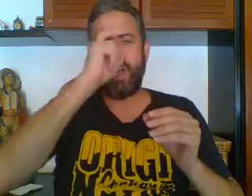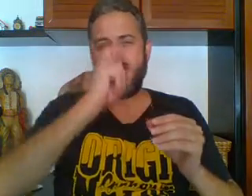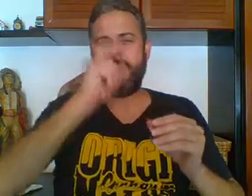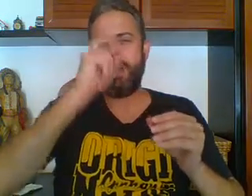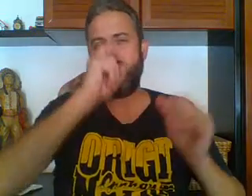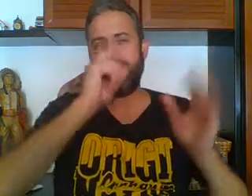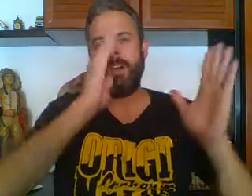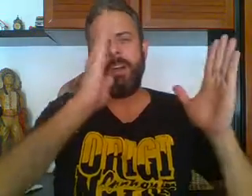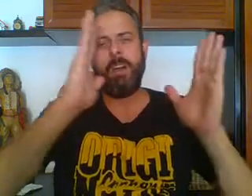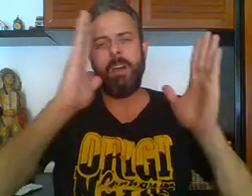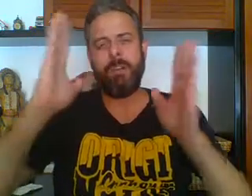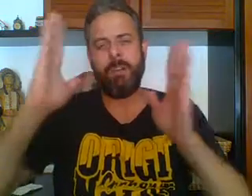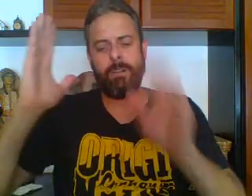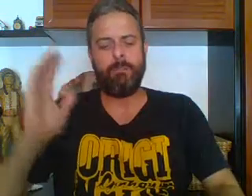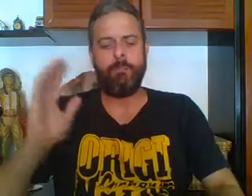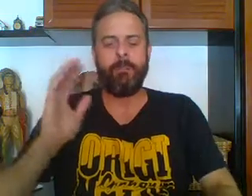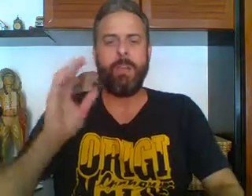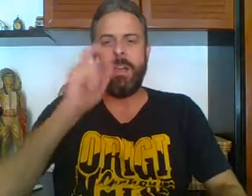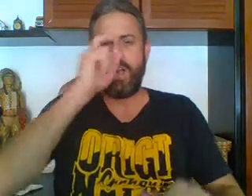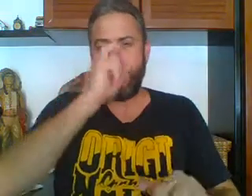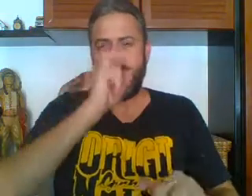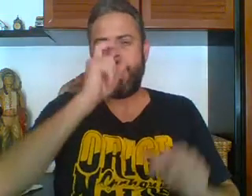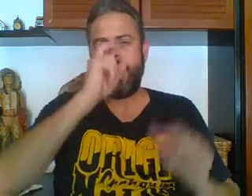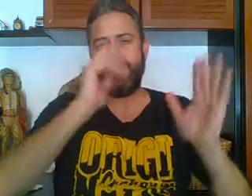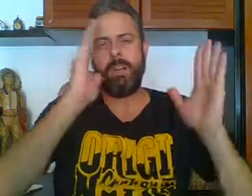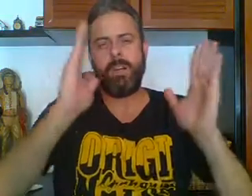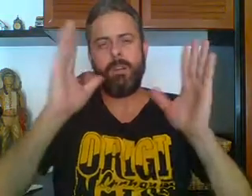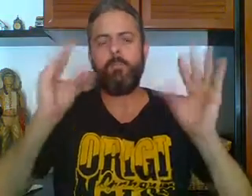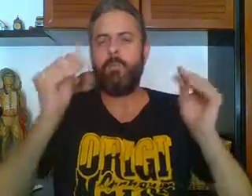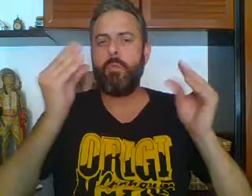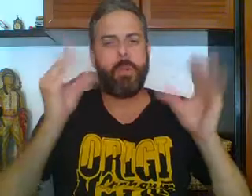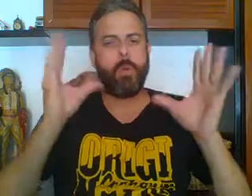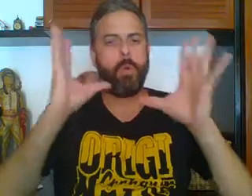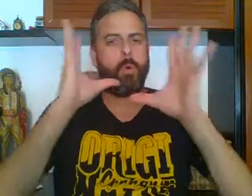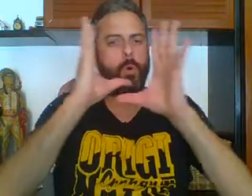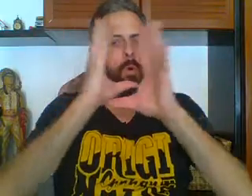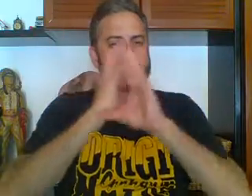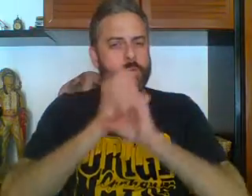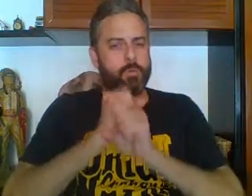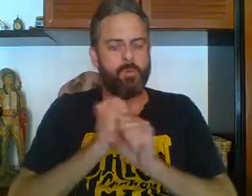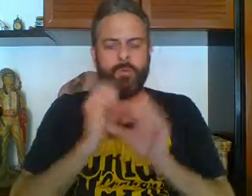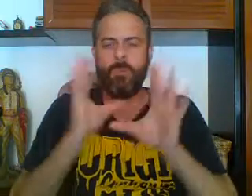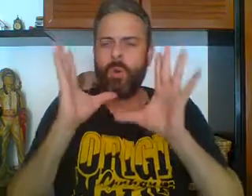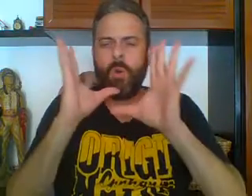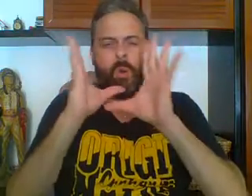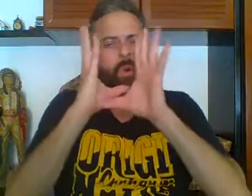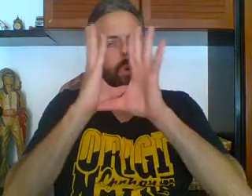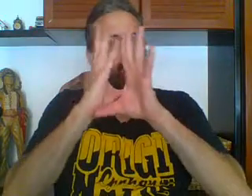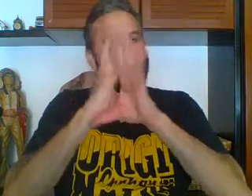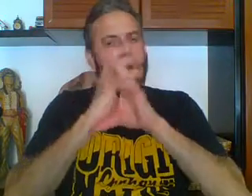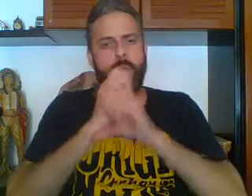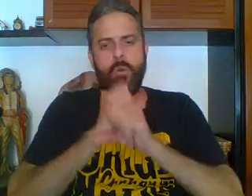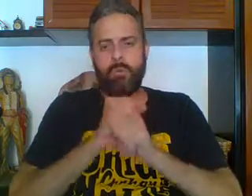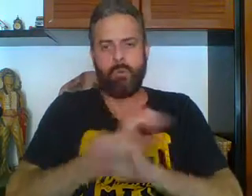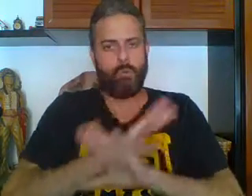recuperar tiempo respecto a la escapada. Así que, a mí me gusta, ¿no? Sobre todo porque, claro, cuando se llegaban el llano, tú te pones ahí con